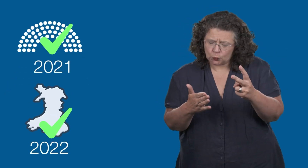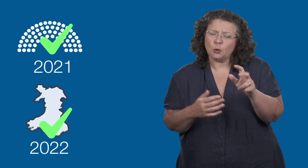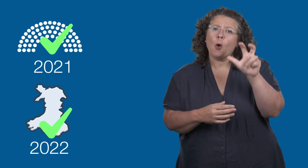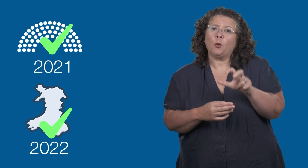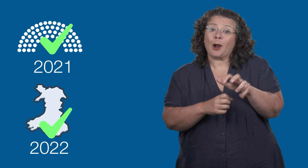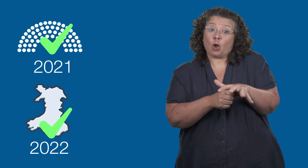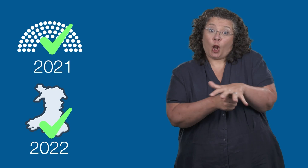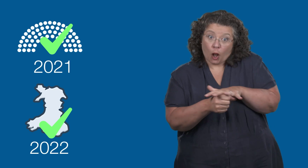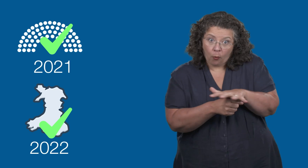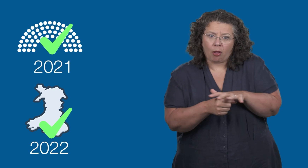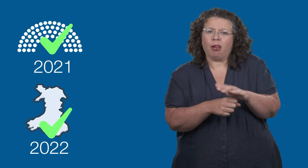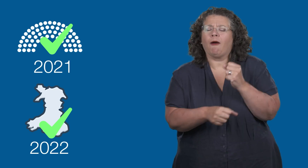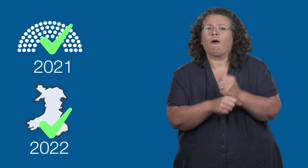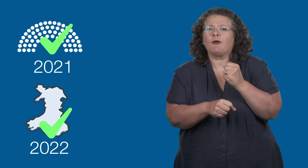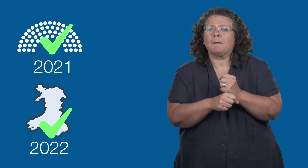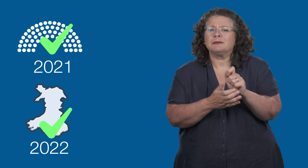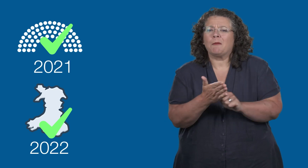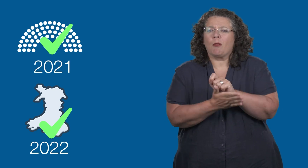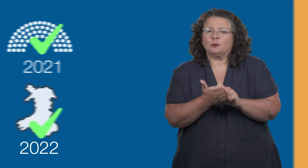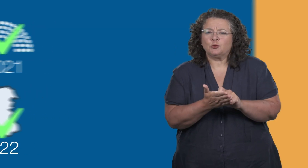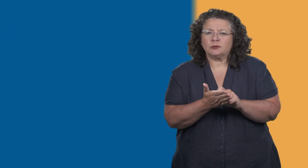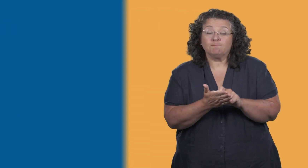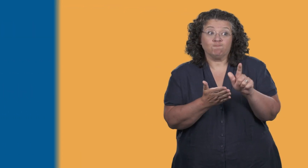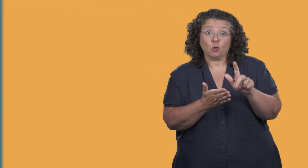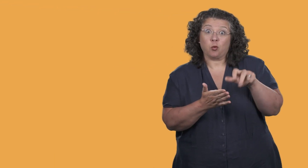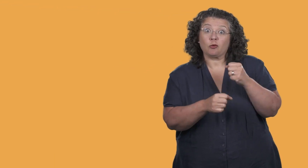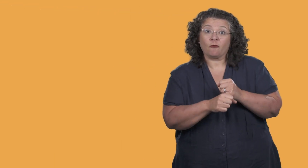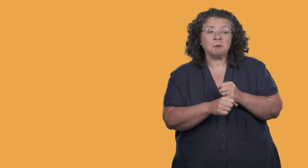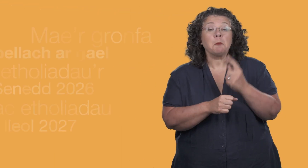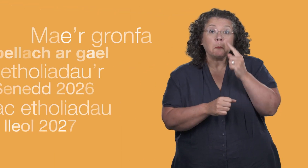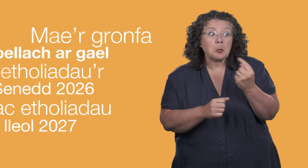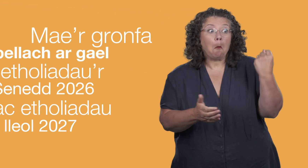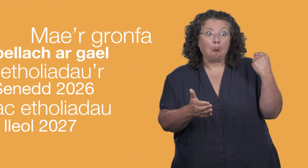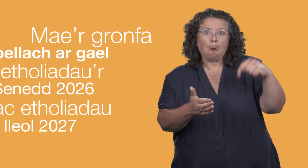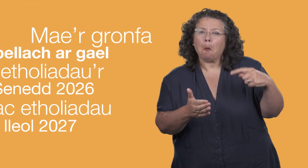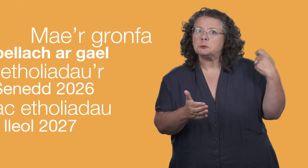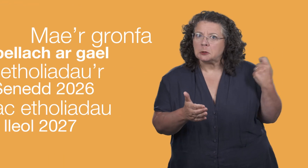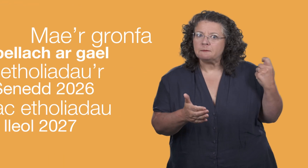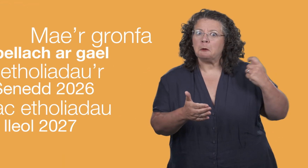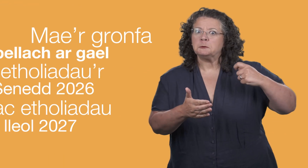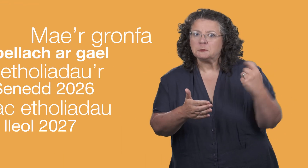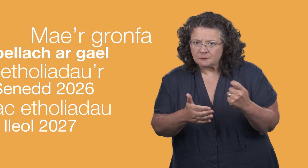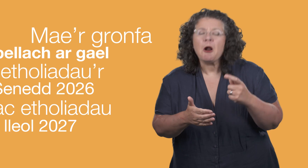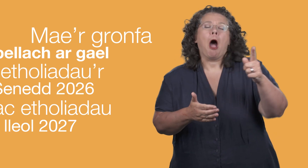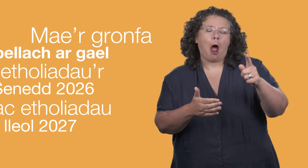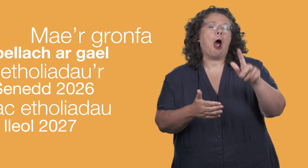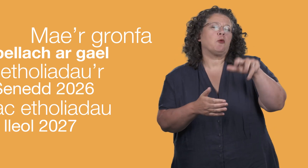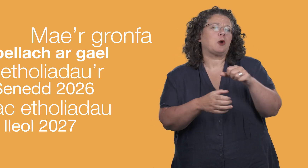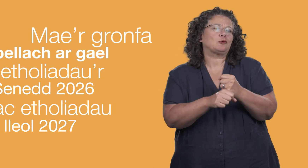Mae Llywodraeth Cymru wedi rhoi cymeradwyaeth i'r Cronfa fod ar gael i ymgeiswyr anabal